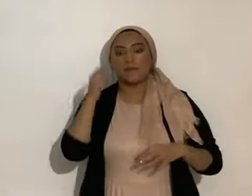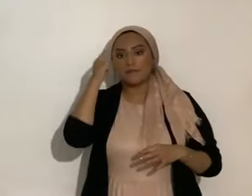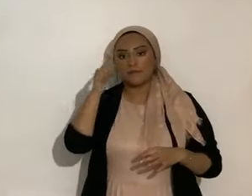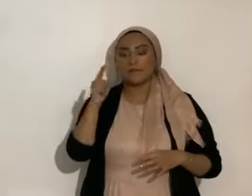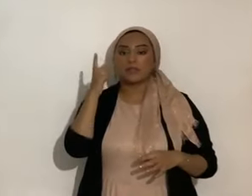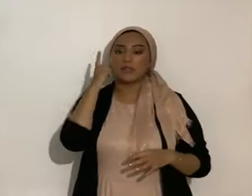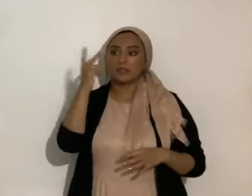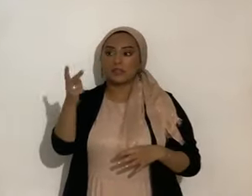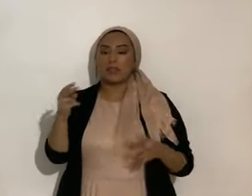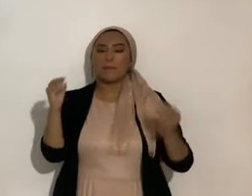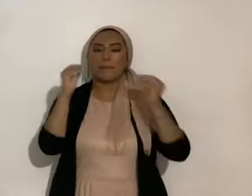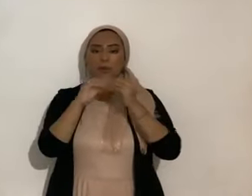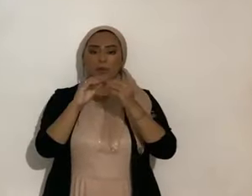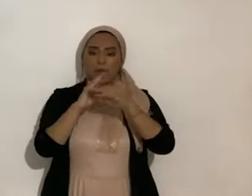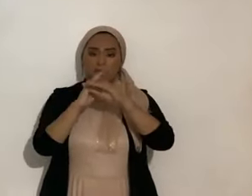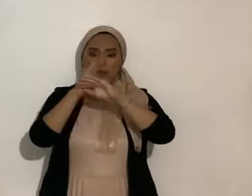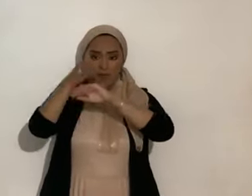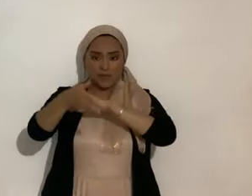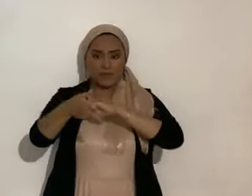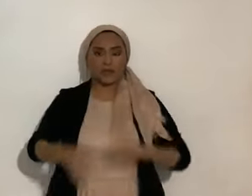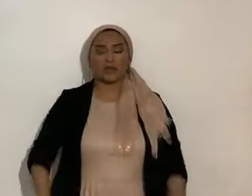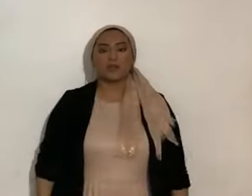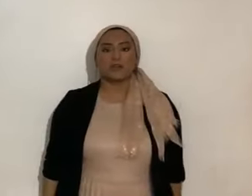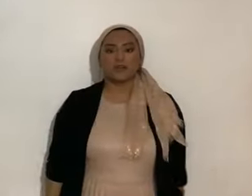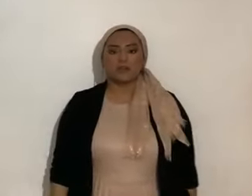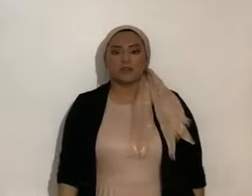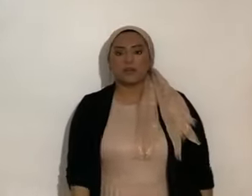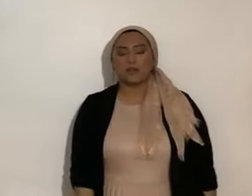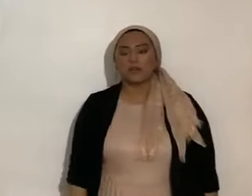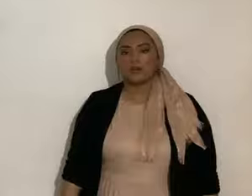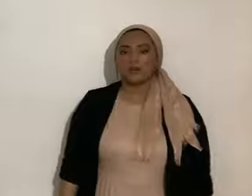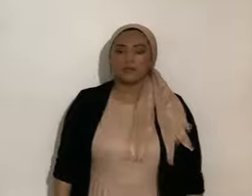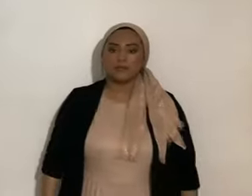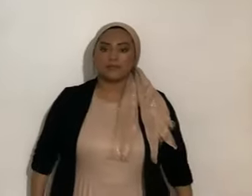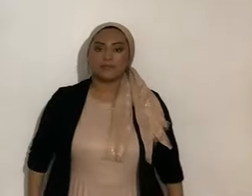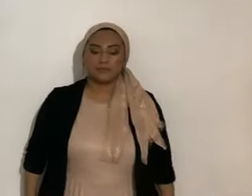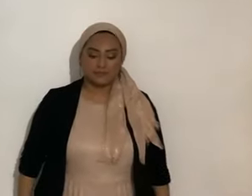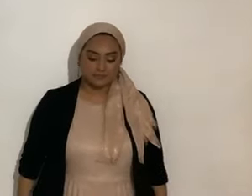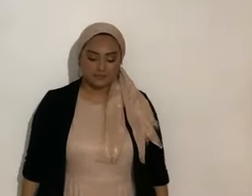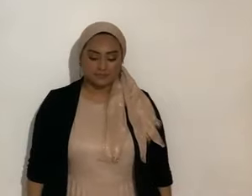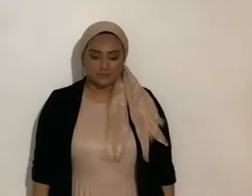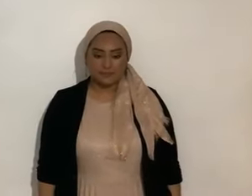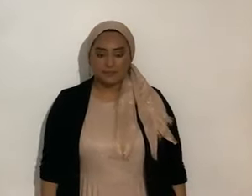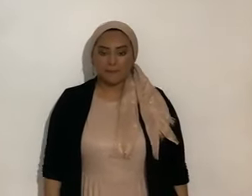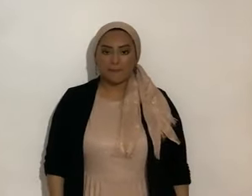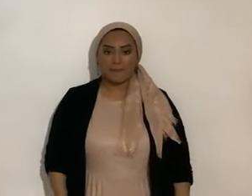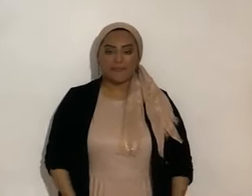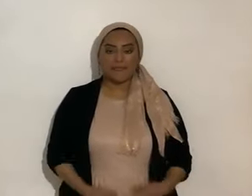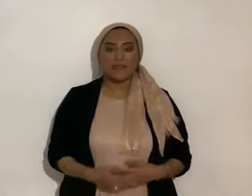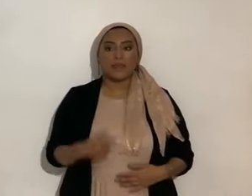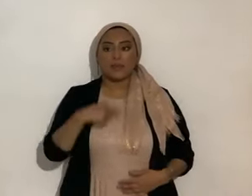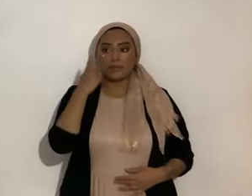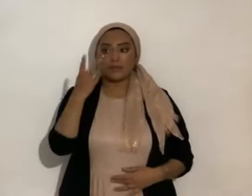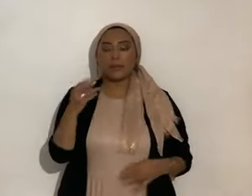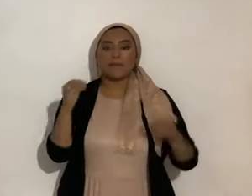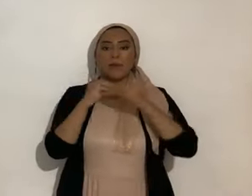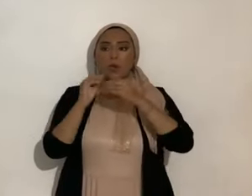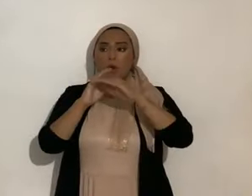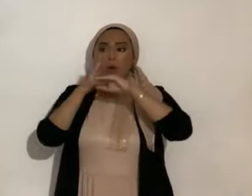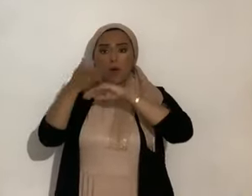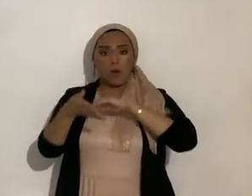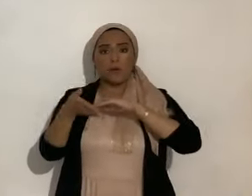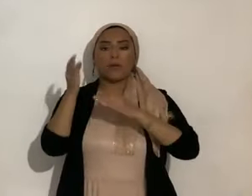ver más allá. No ver el más allá, no se vaya a confundir la frase, sino ver más allá.